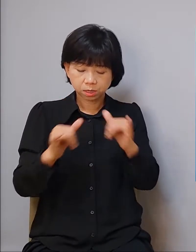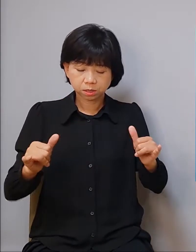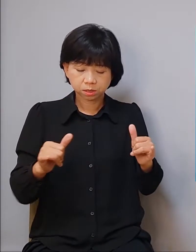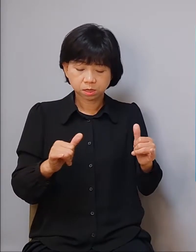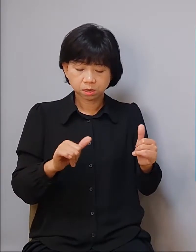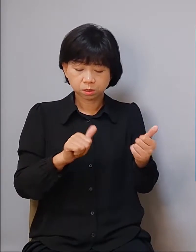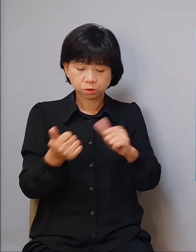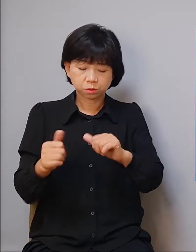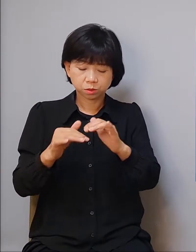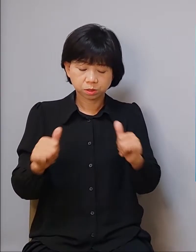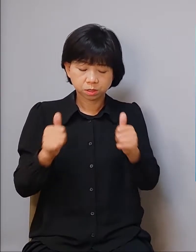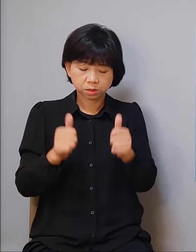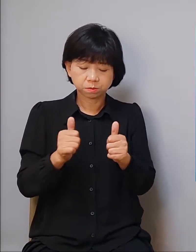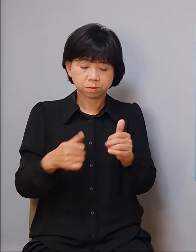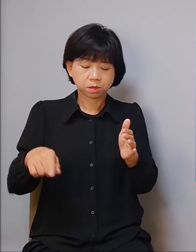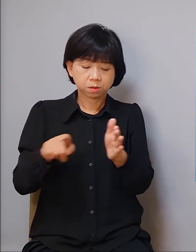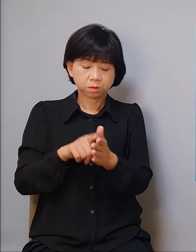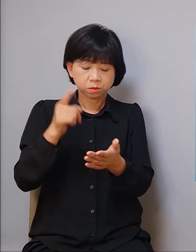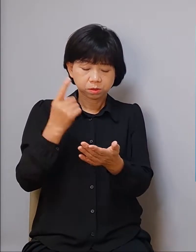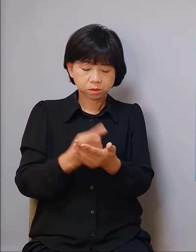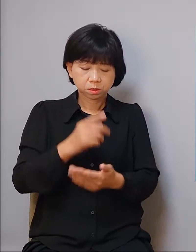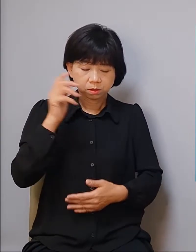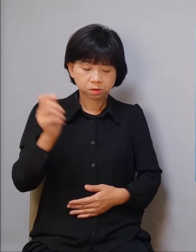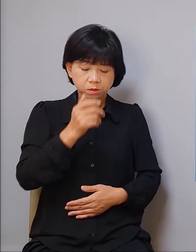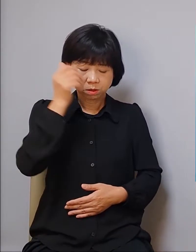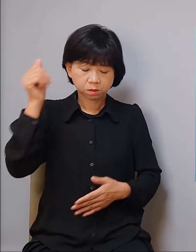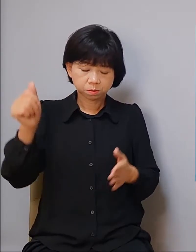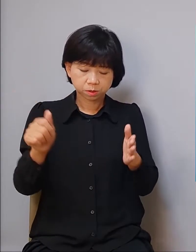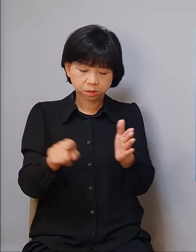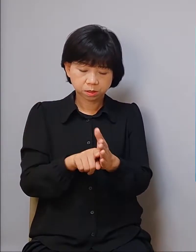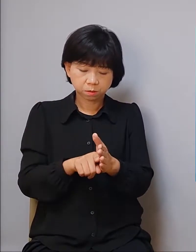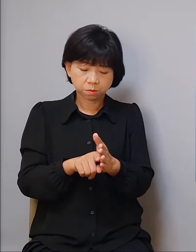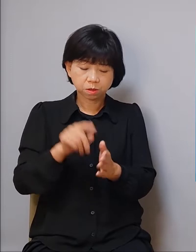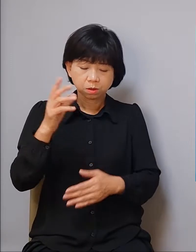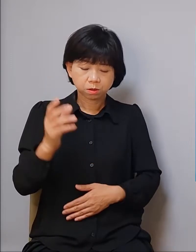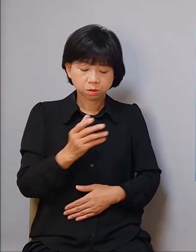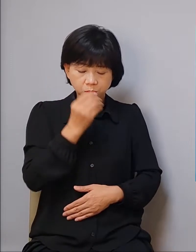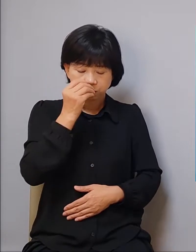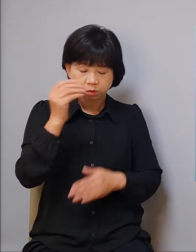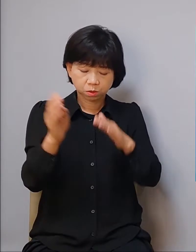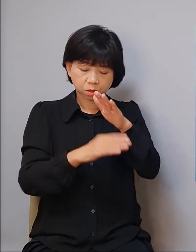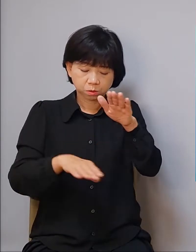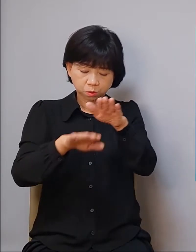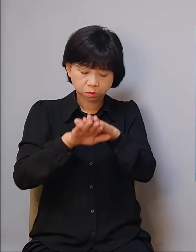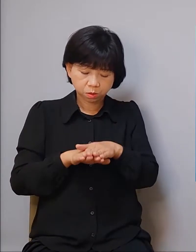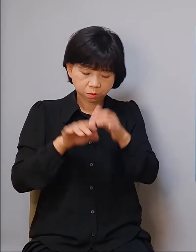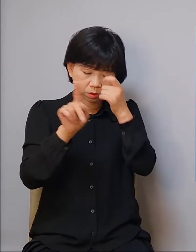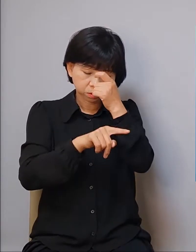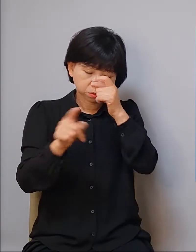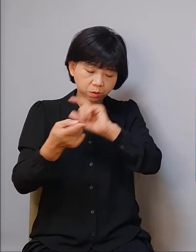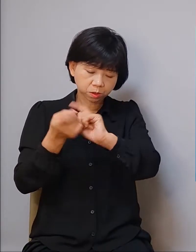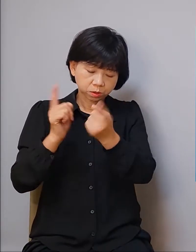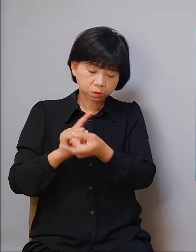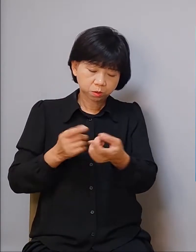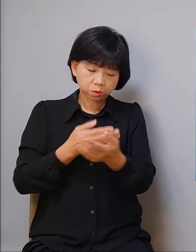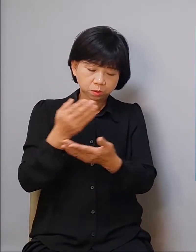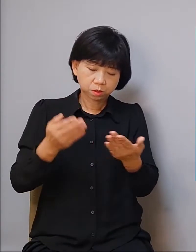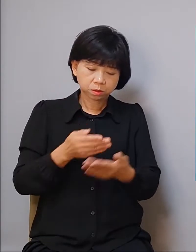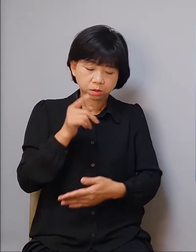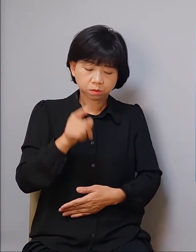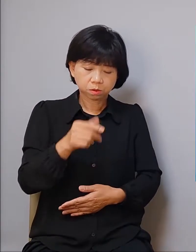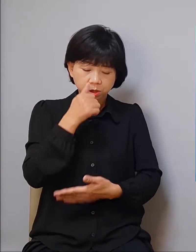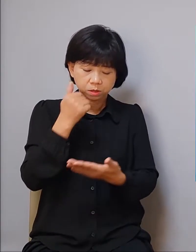저리로서 산자와 죽은 자를 심판하러 오시리라. 성령을 믿사오며 거룩한 공예와 성도가